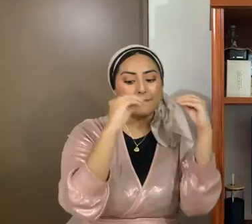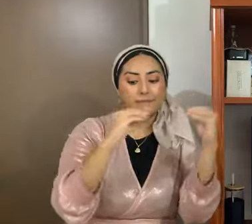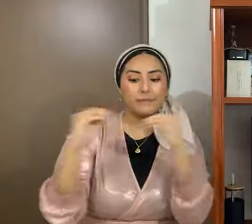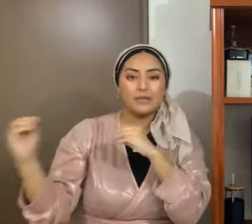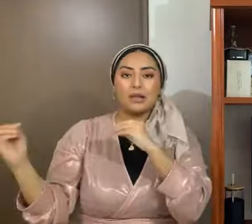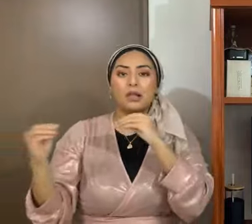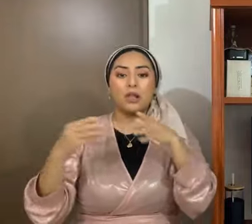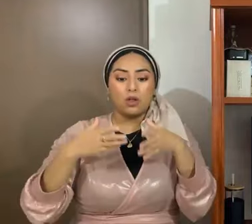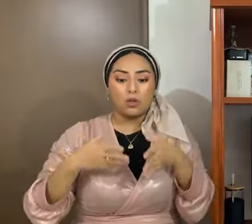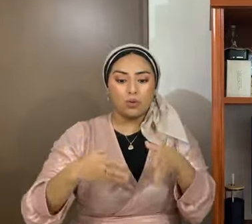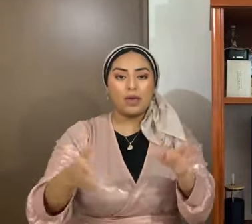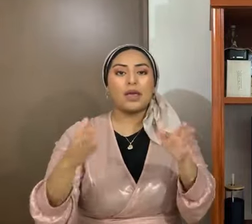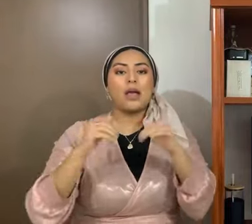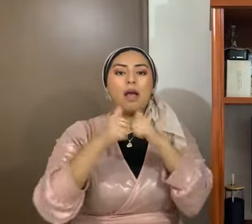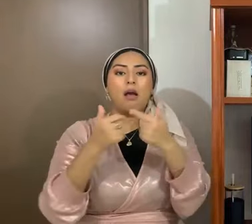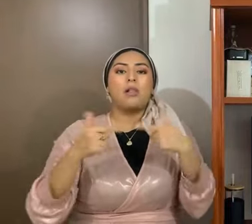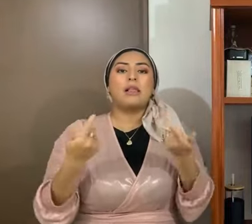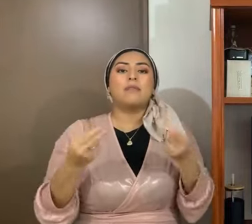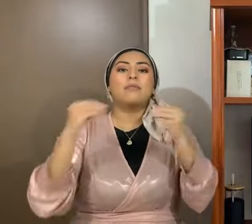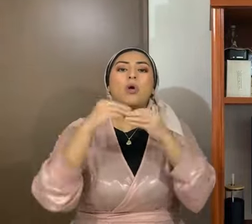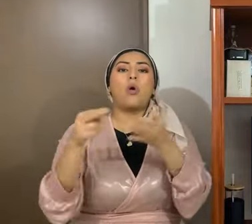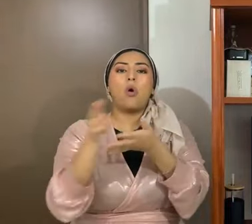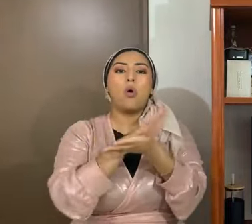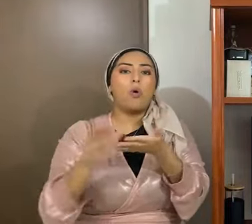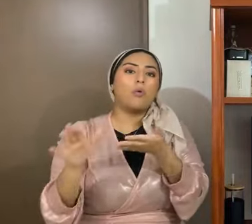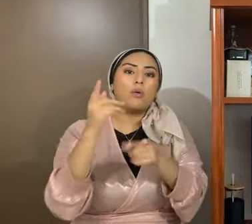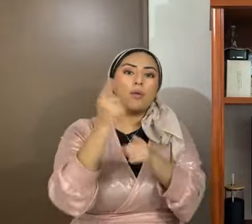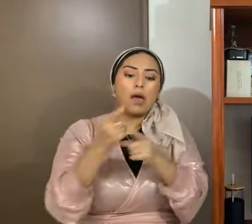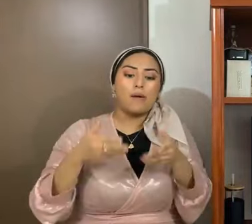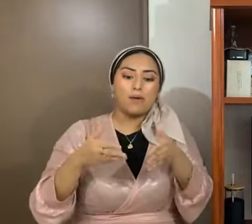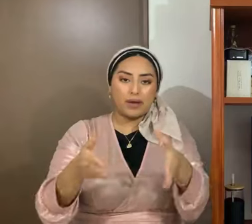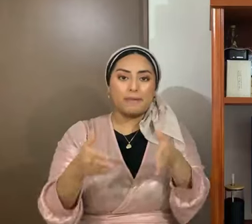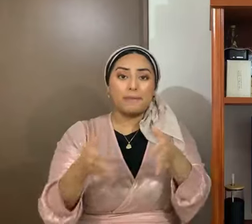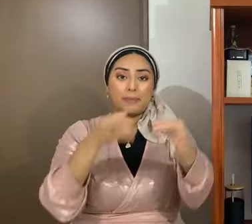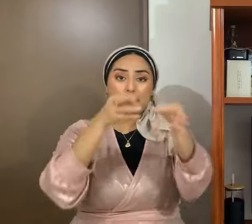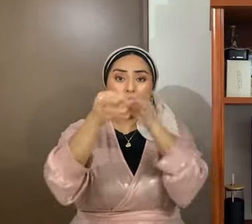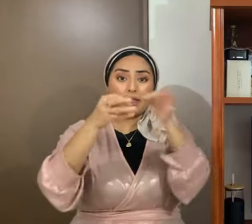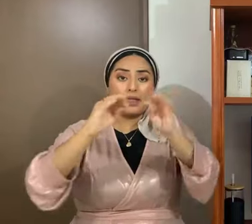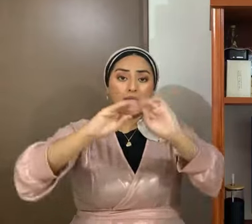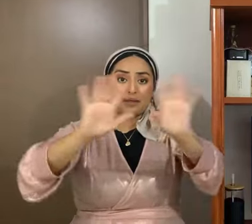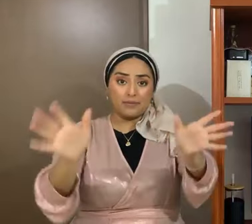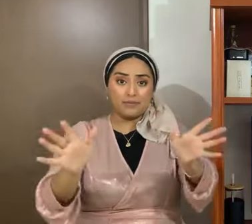el camino de la santidad, el camino correcto. Claro,